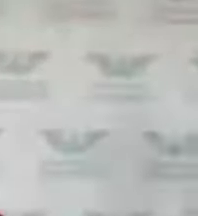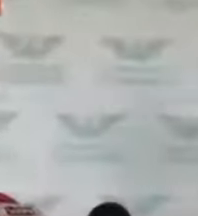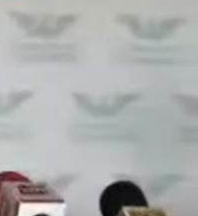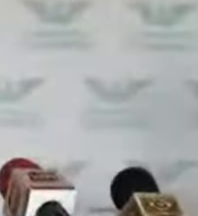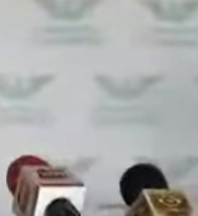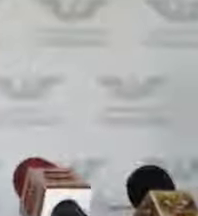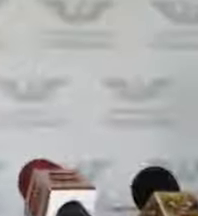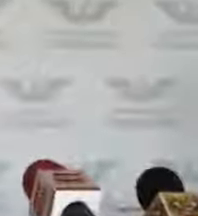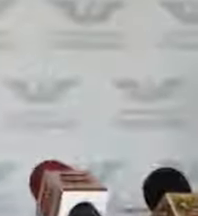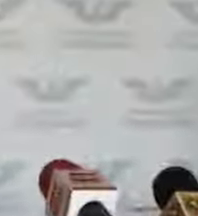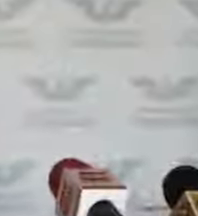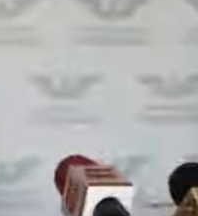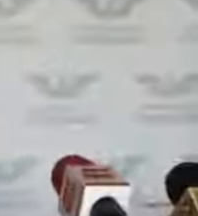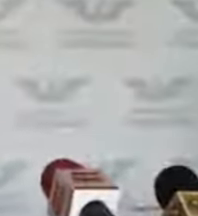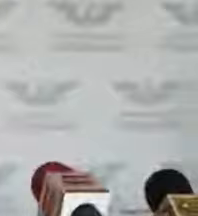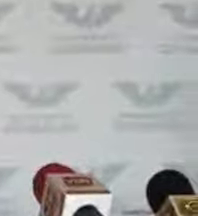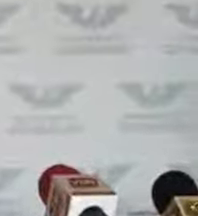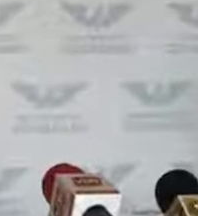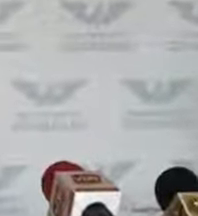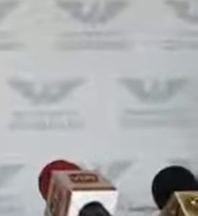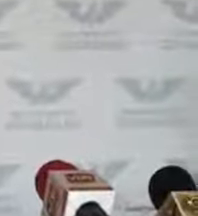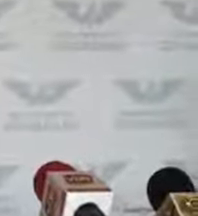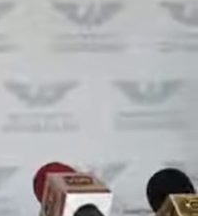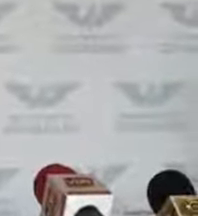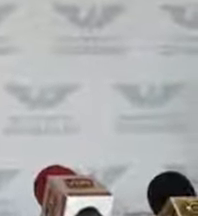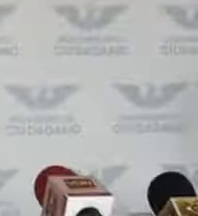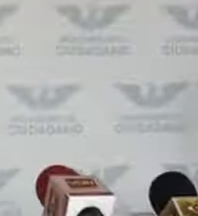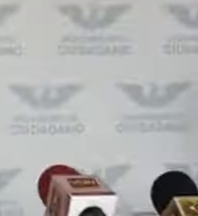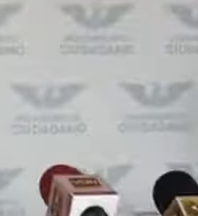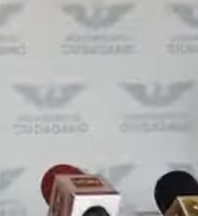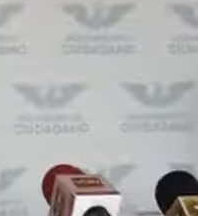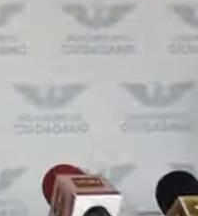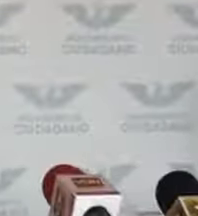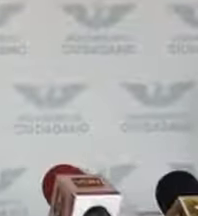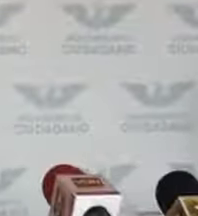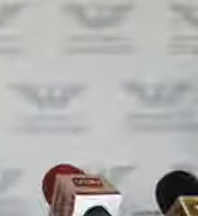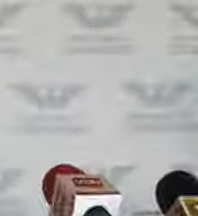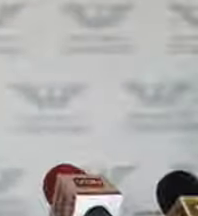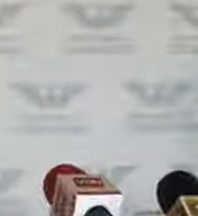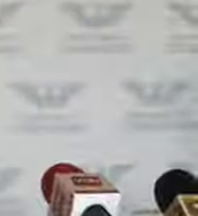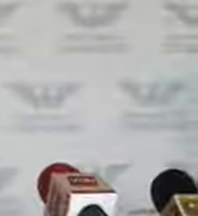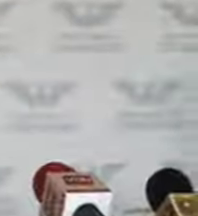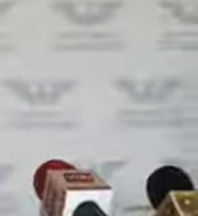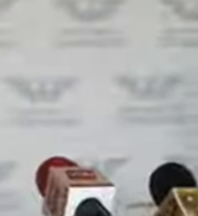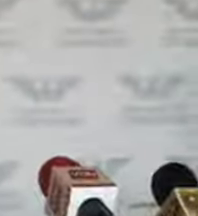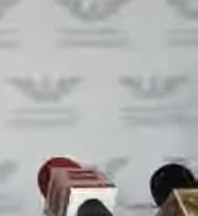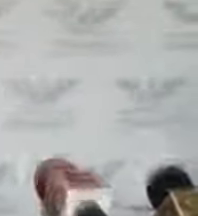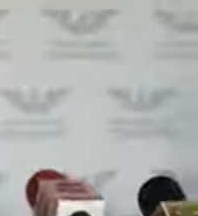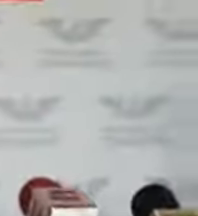causas. Este debe ser el compromiso del Movimiento Ciudadano. No nos equivoquemos.